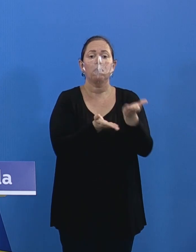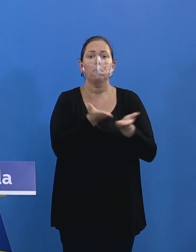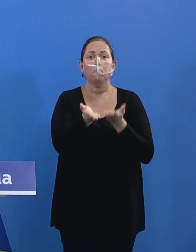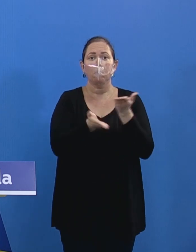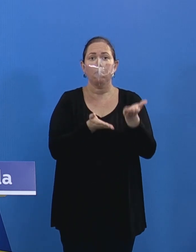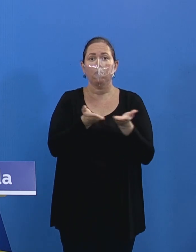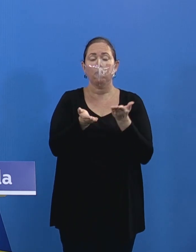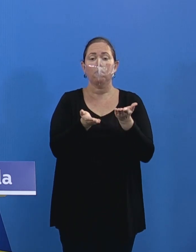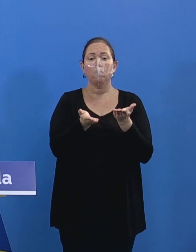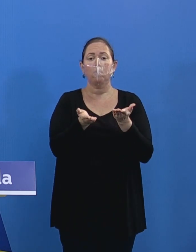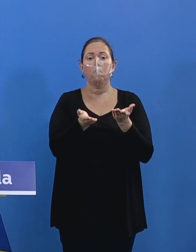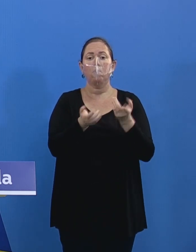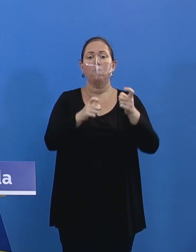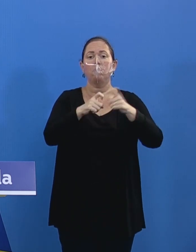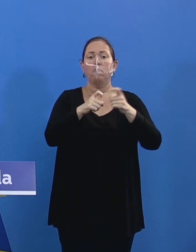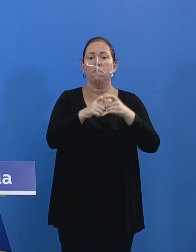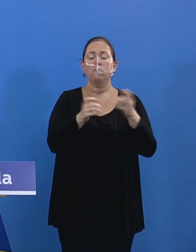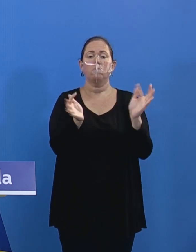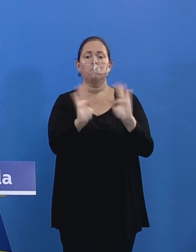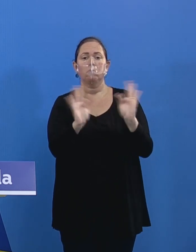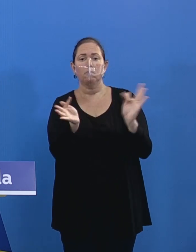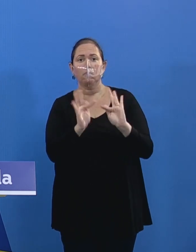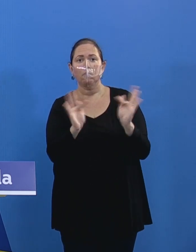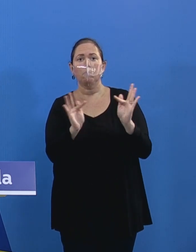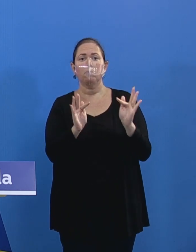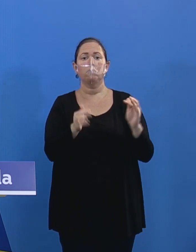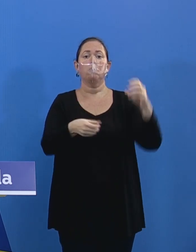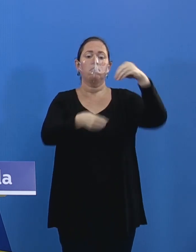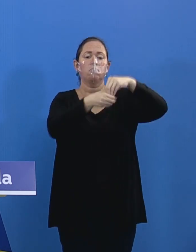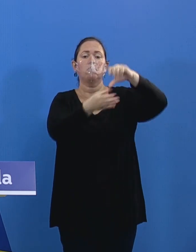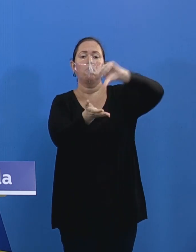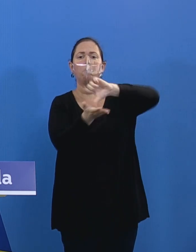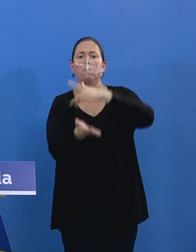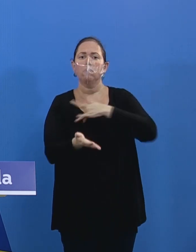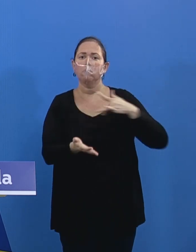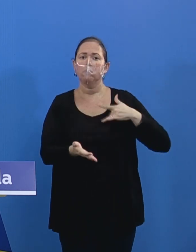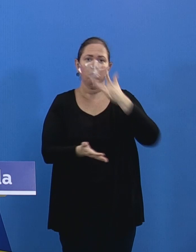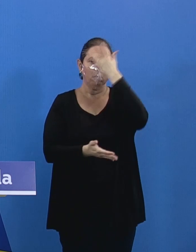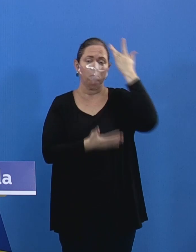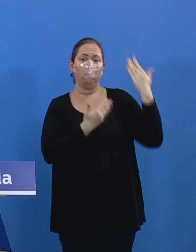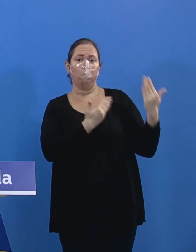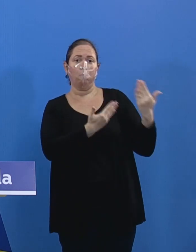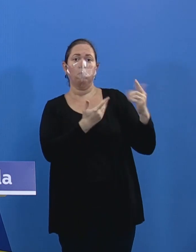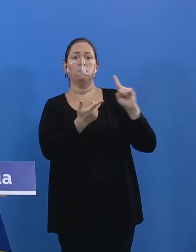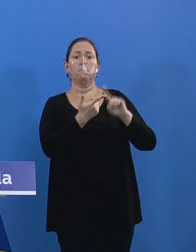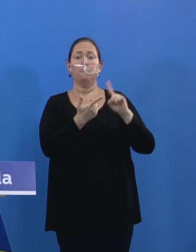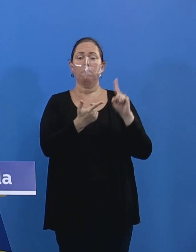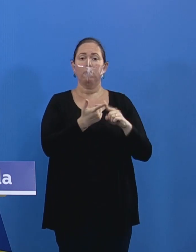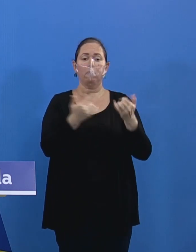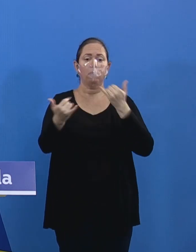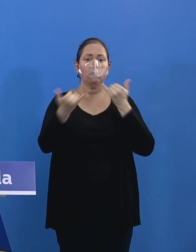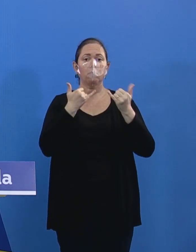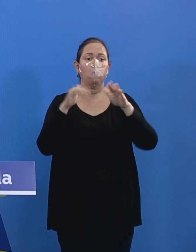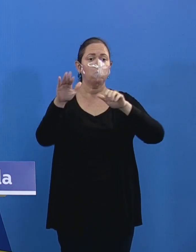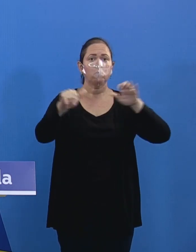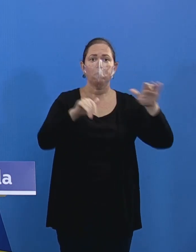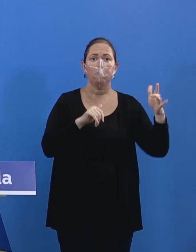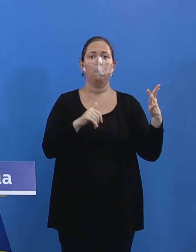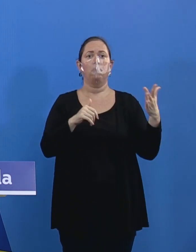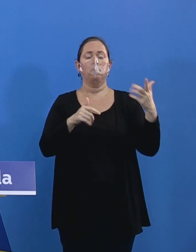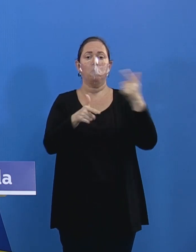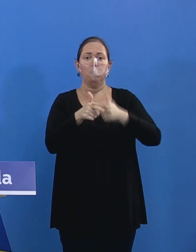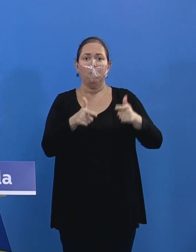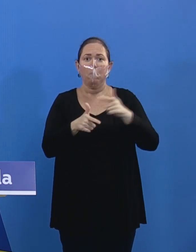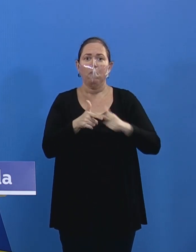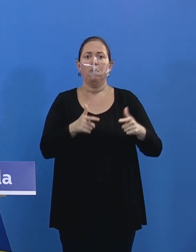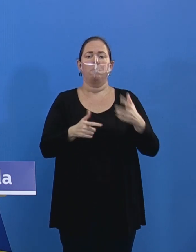atenção básica, o número de atendimentos nas nossas policlínicas de casos suspeitos, o número de chamado de causas